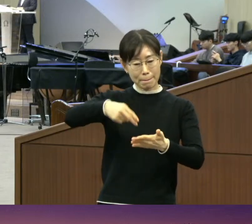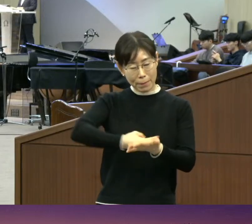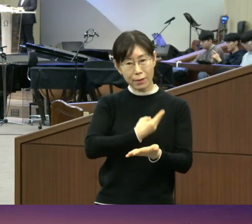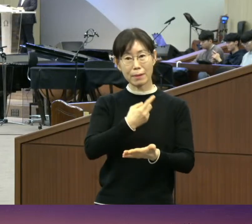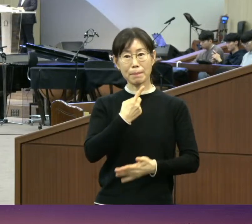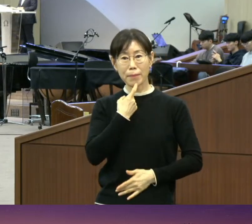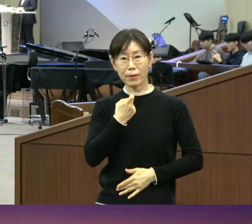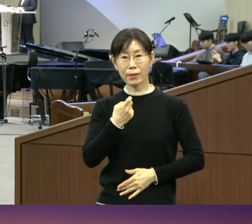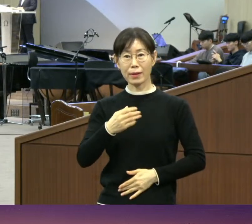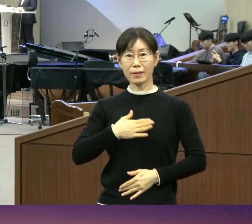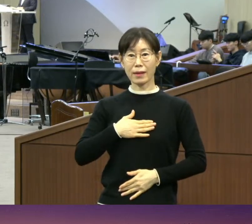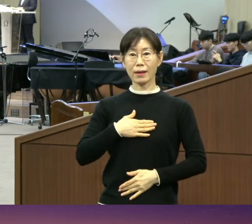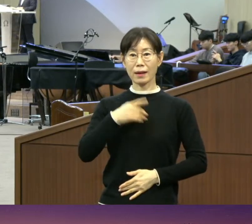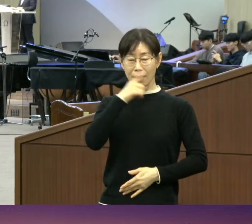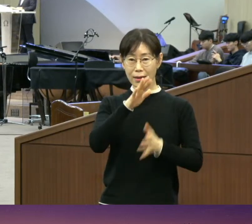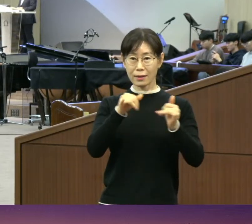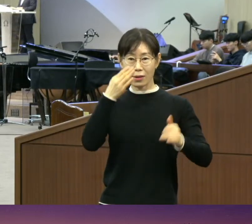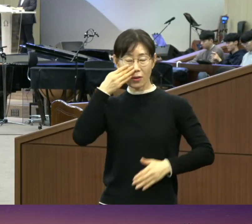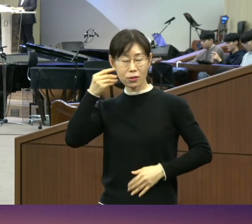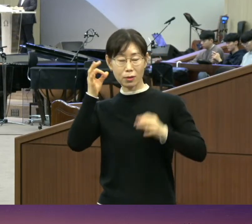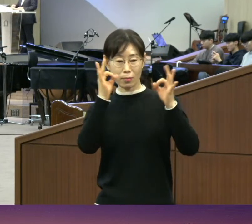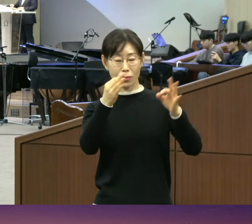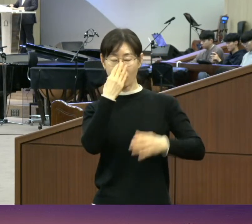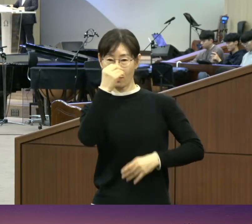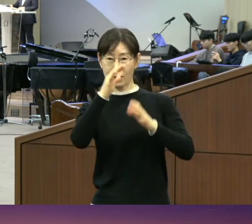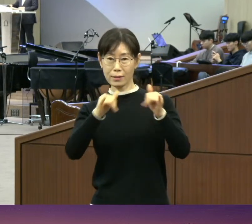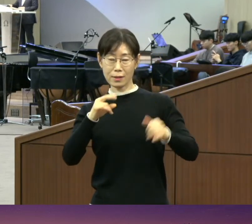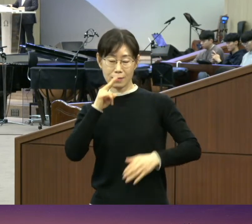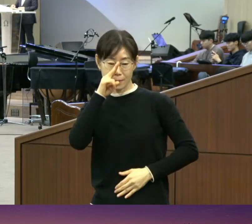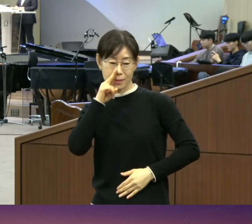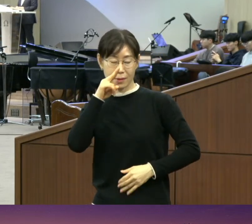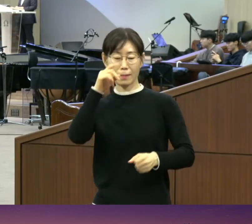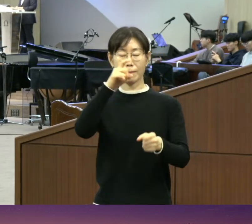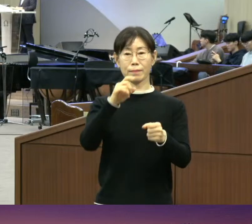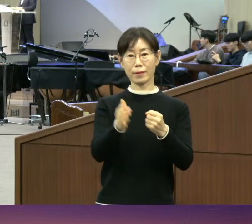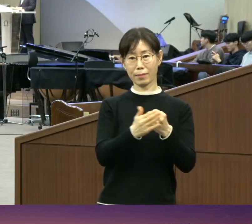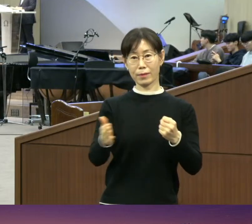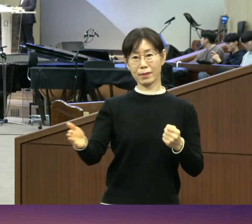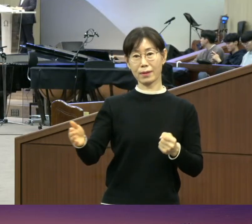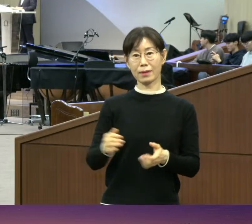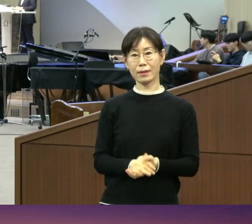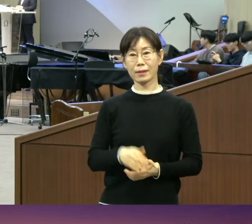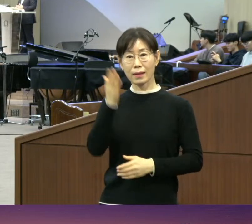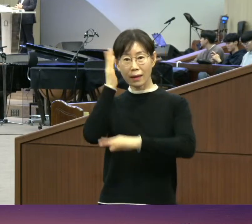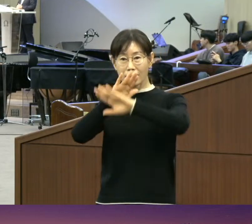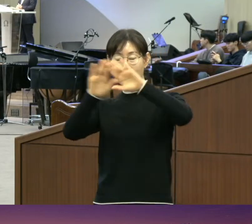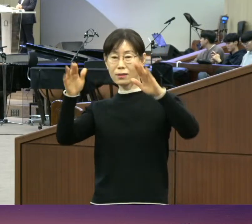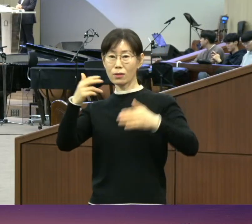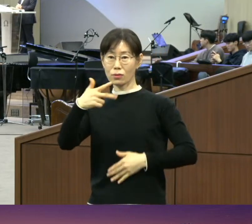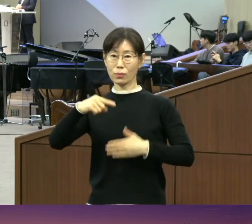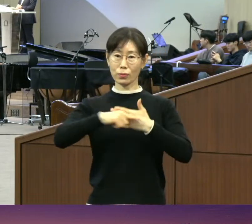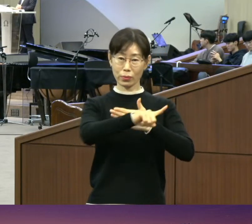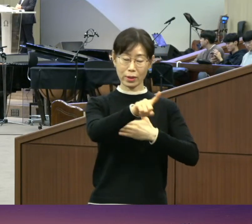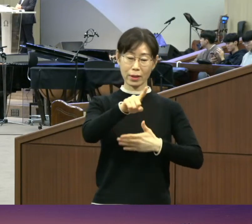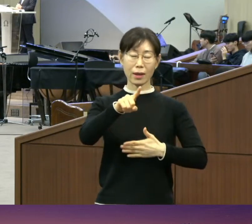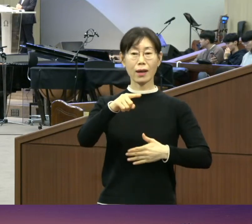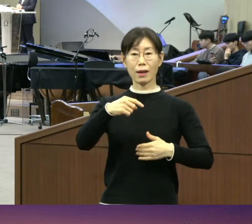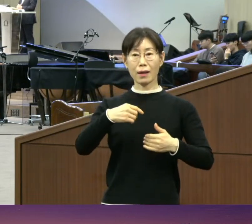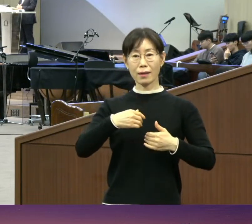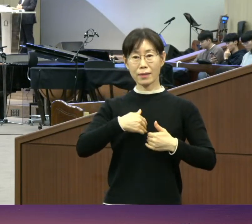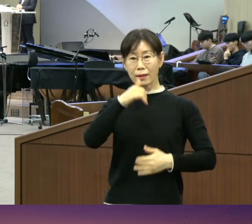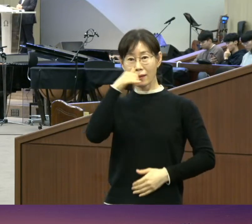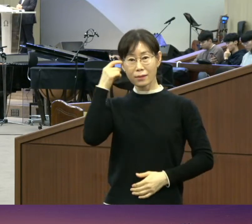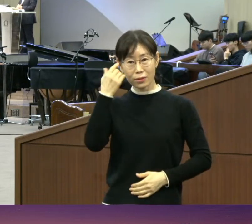이는 내가 악인의 형통함을 보고 오만한 자를 질투하였음이로다. 하늘에서는 주 위에 누가 내게 있으리요